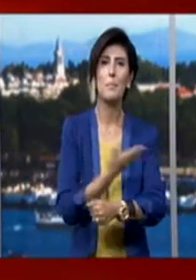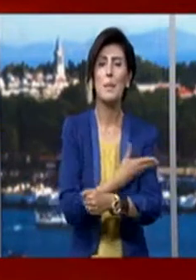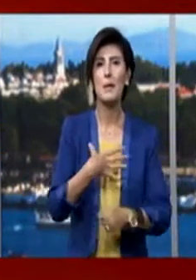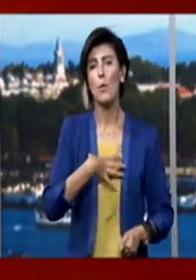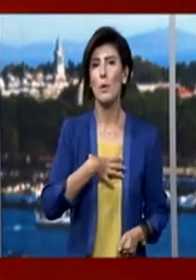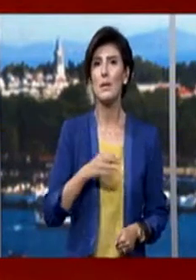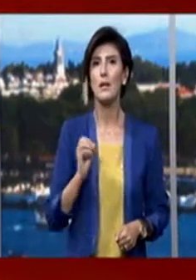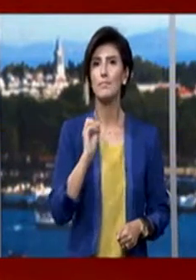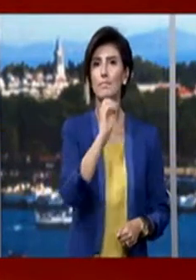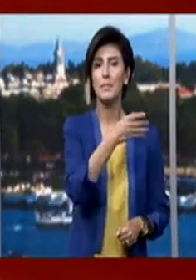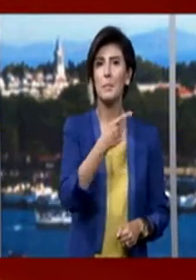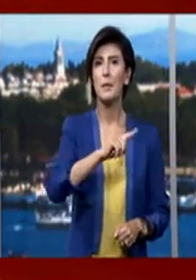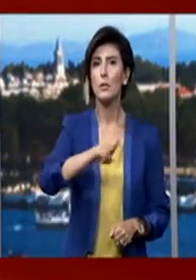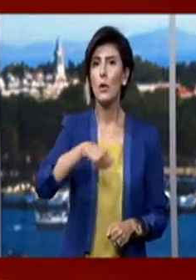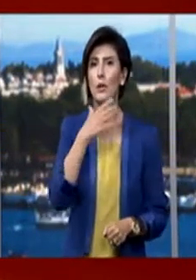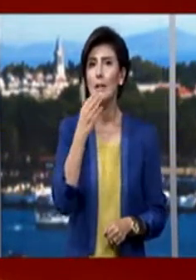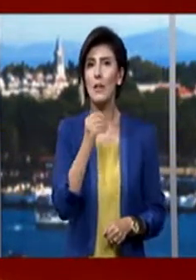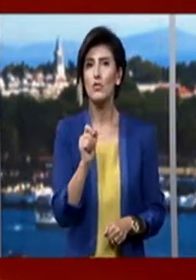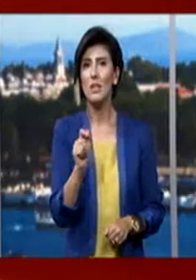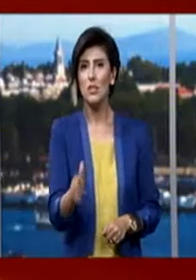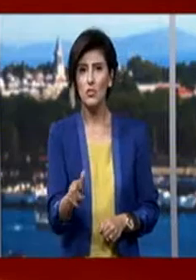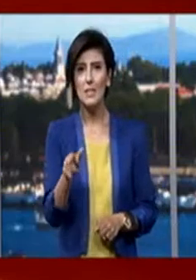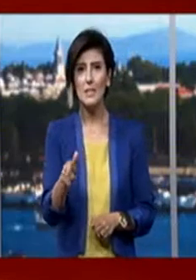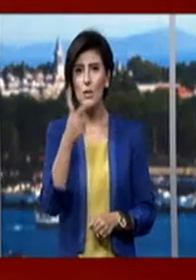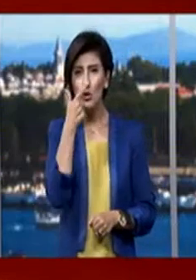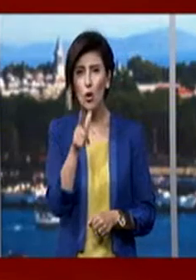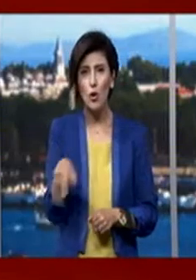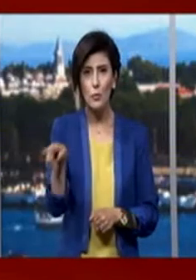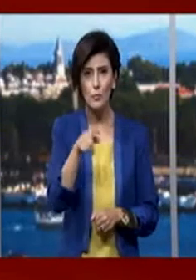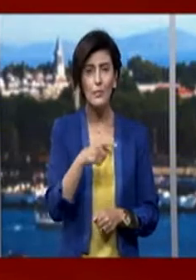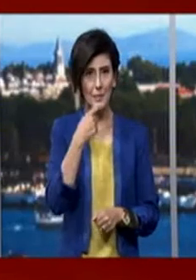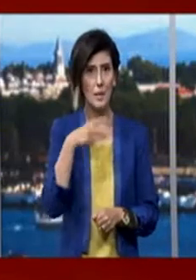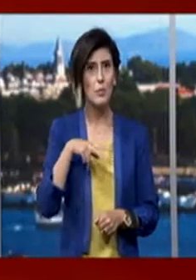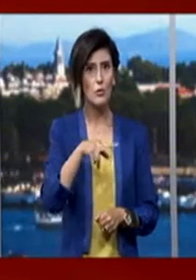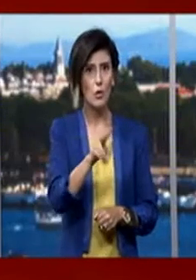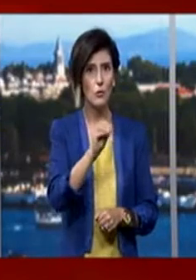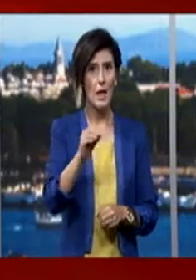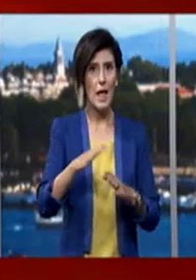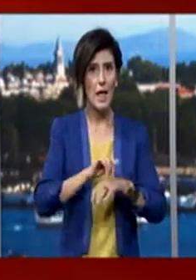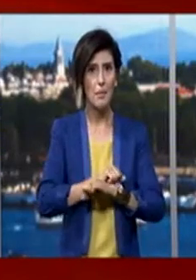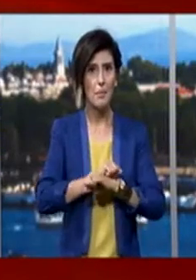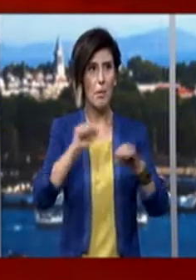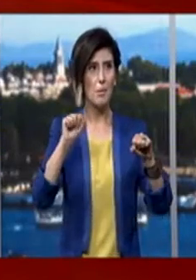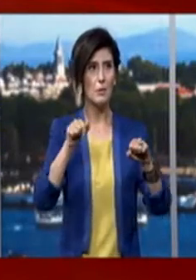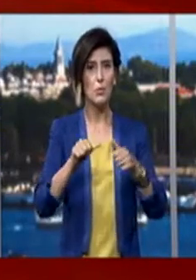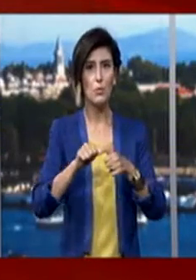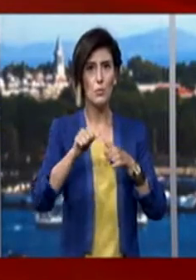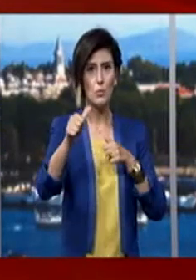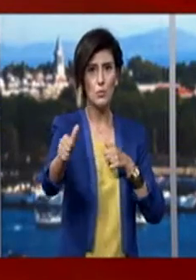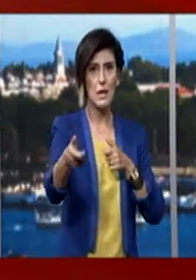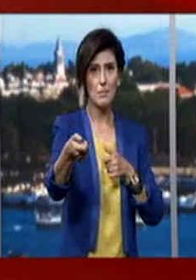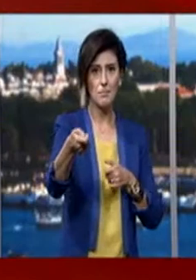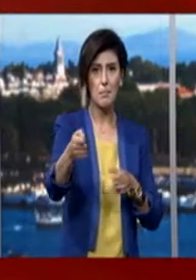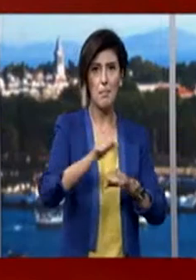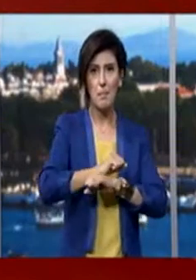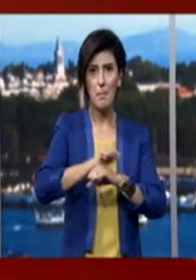uğurlandı. Bingöl'ün genç ilçesi Suveren Köyü mevkiinde demir yoluna döşenen el yapımı bombanın uzaktan kumandayla patlatılması